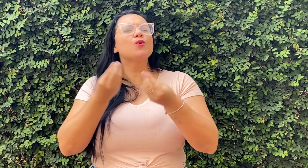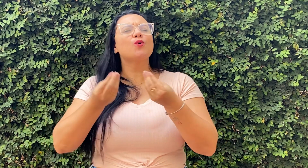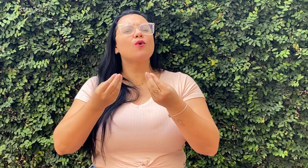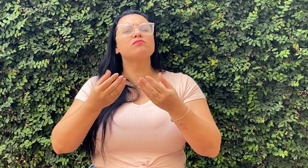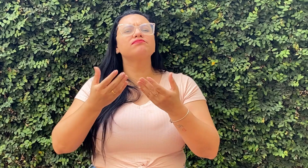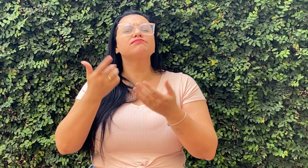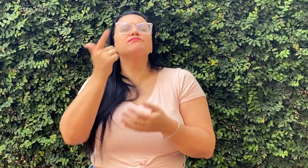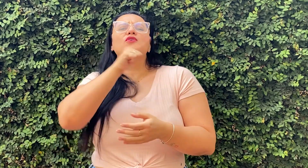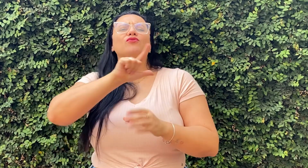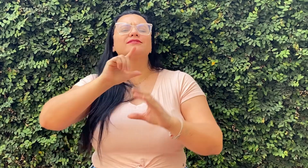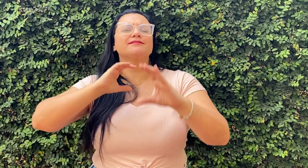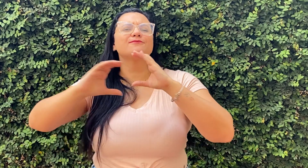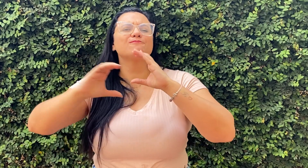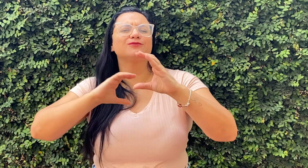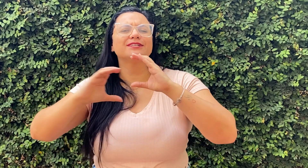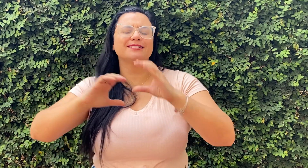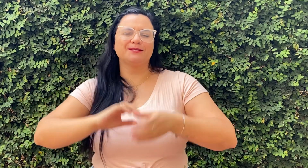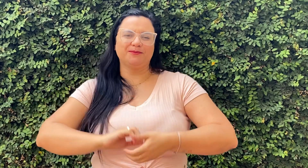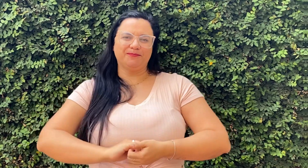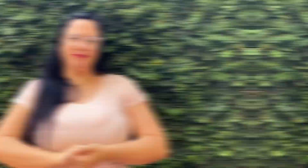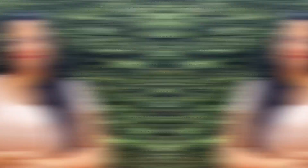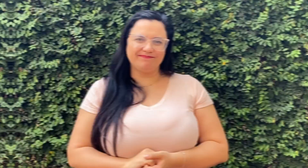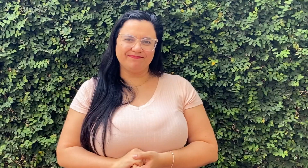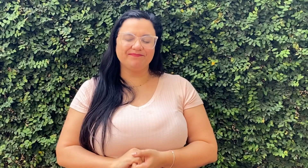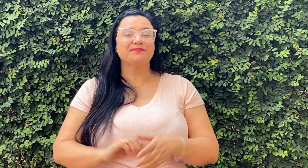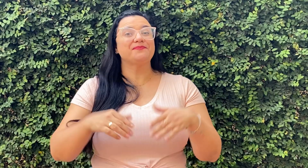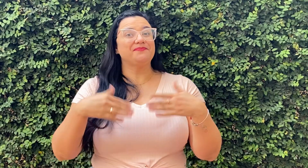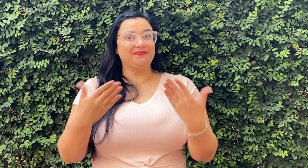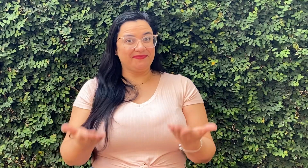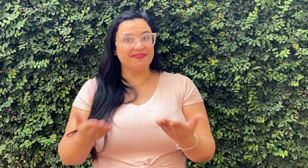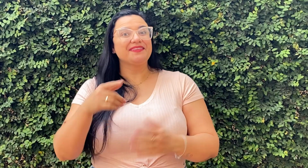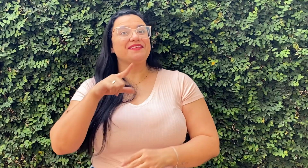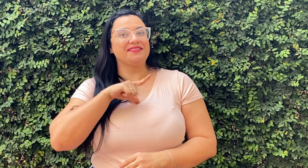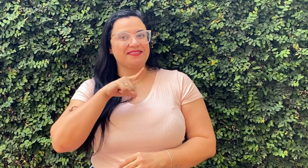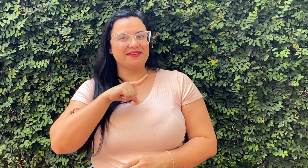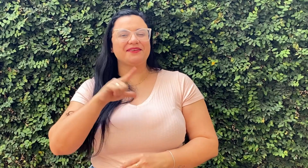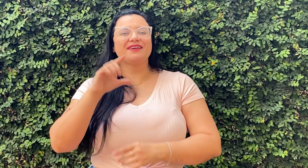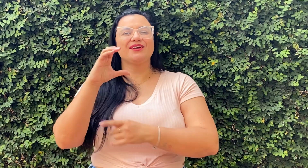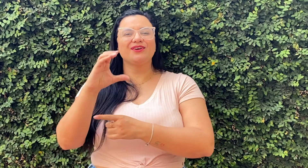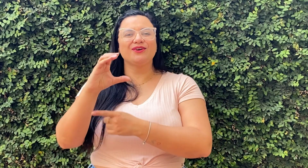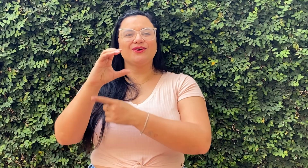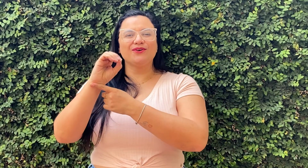são usados, né? Através dele você consegue se comunicar.